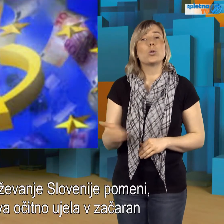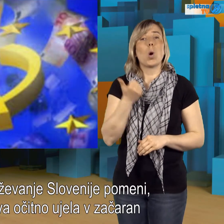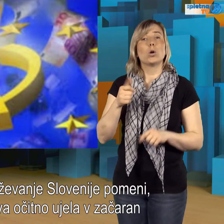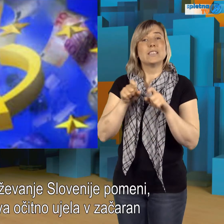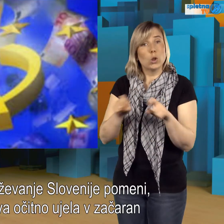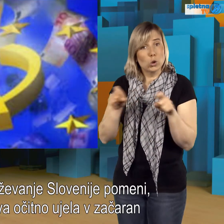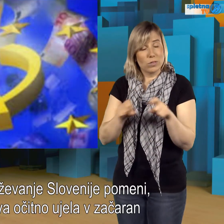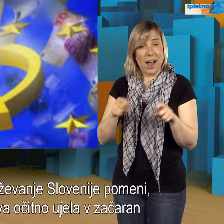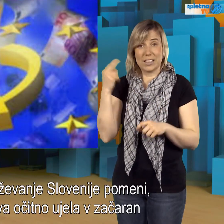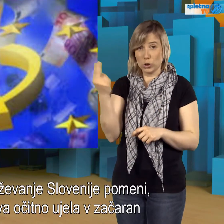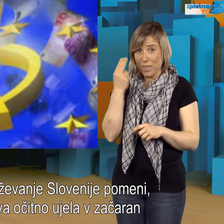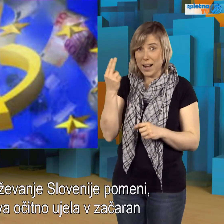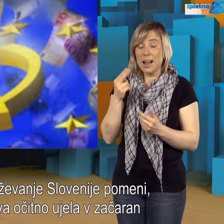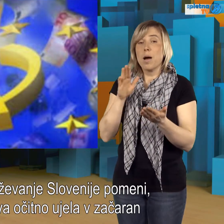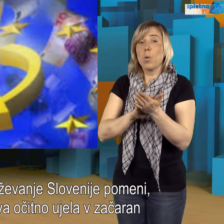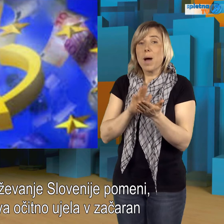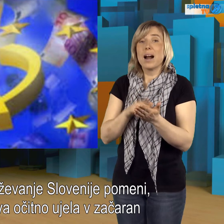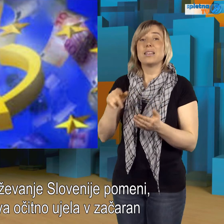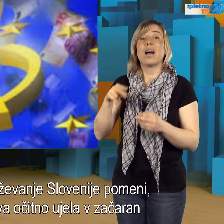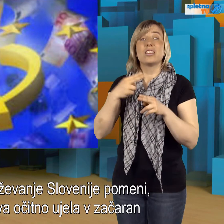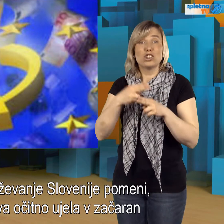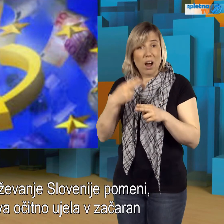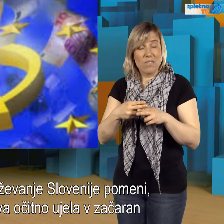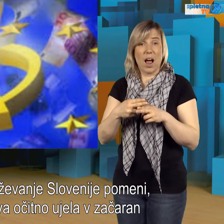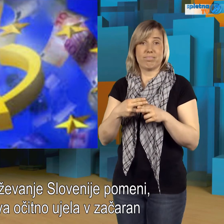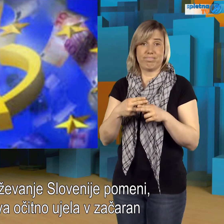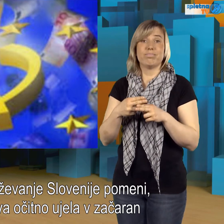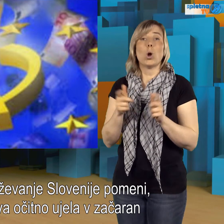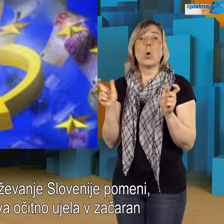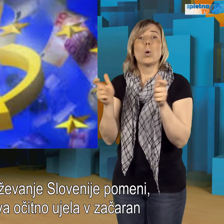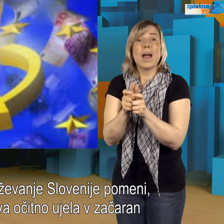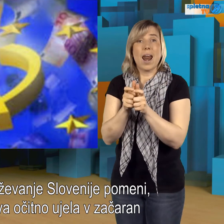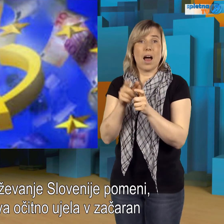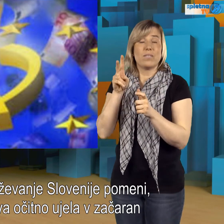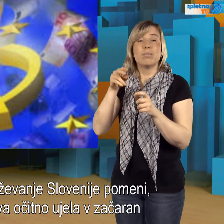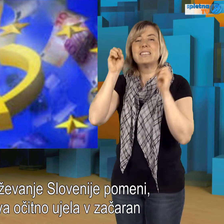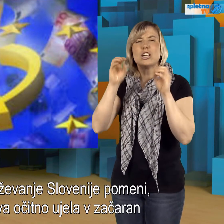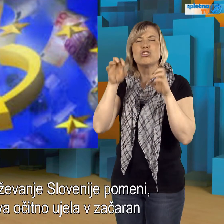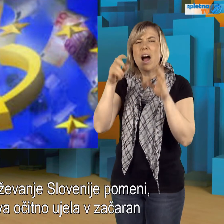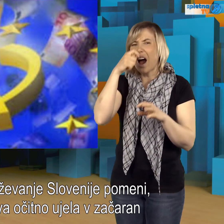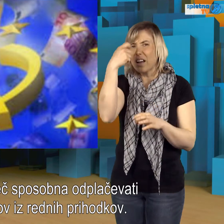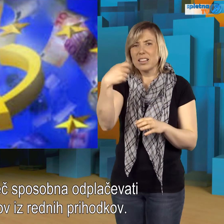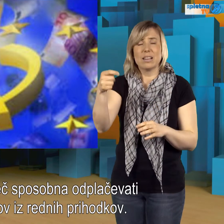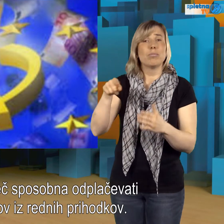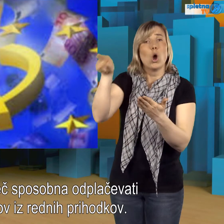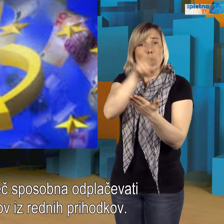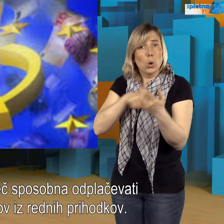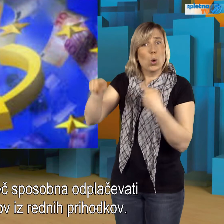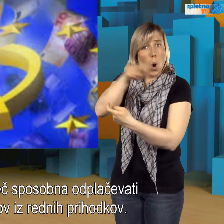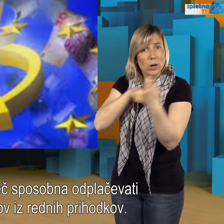Ponovno zadolževanje Slovenije pomeni, da se je država očitno ujela v začarani krog, ko ni več sposobna odplačevati svojih